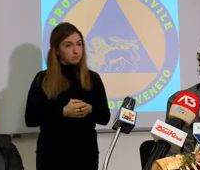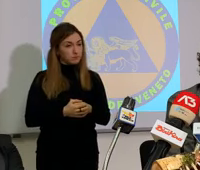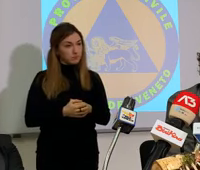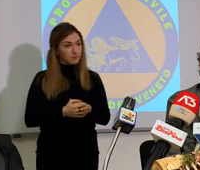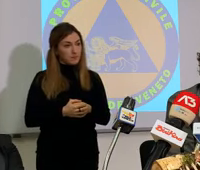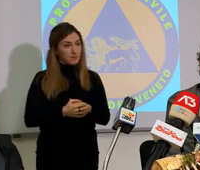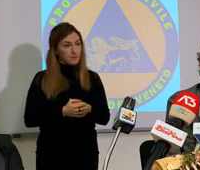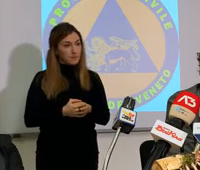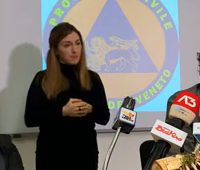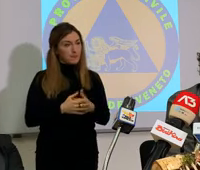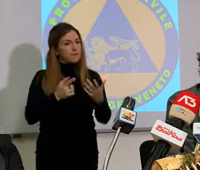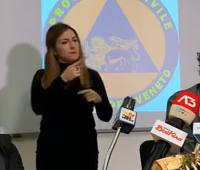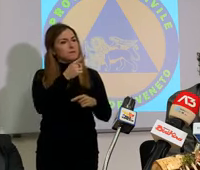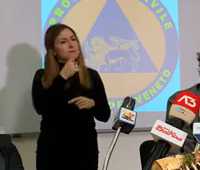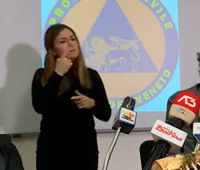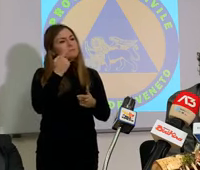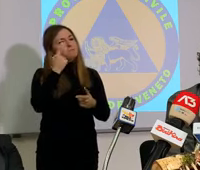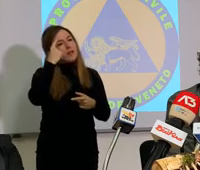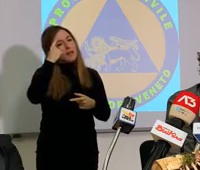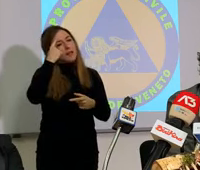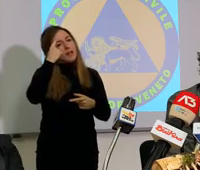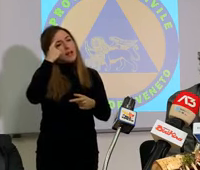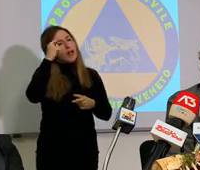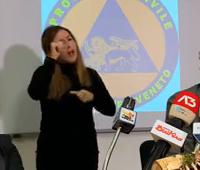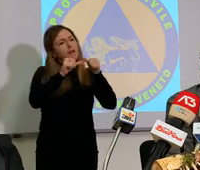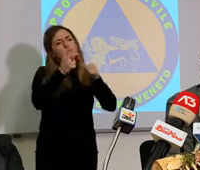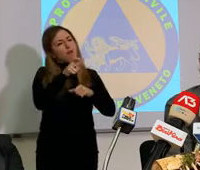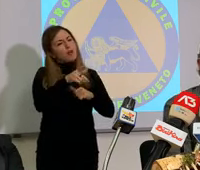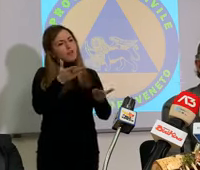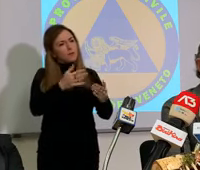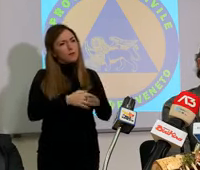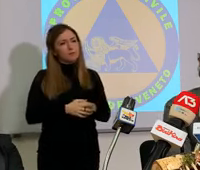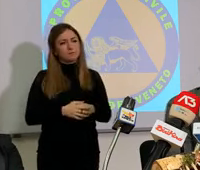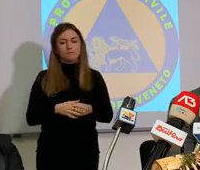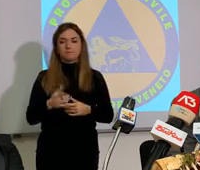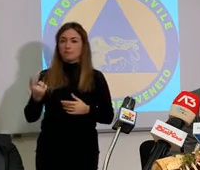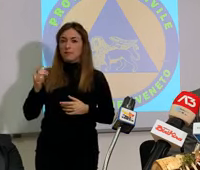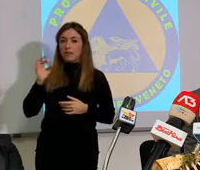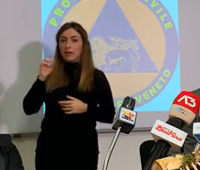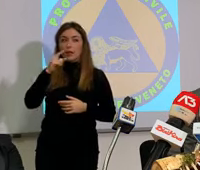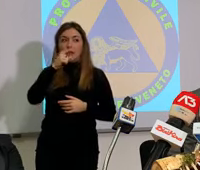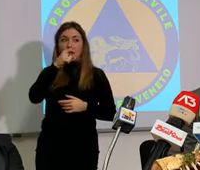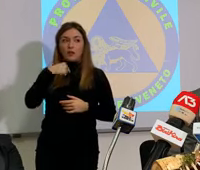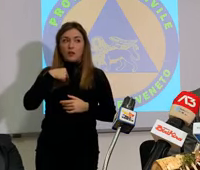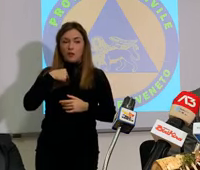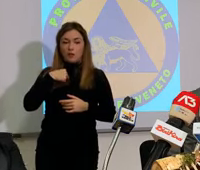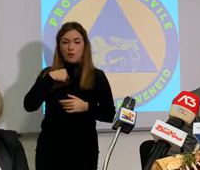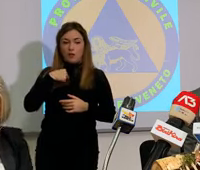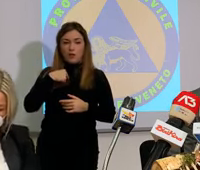perché ha cambiato atteggiamento sai se io leggessi tuoi articoli e ovvio che nel tempo